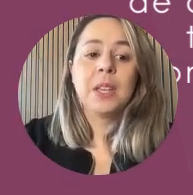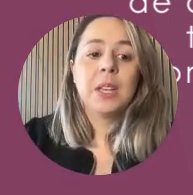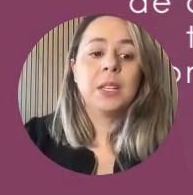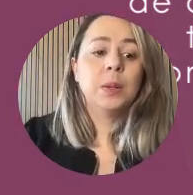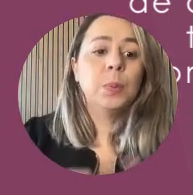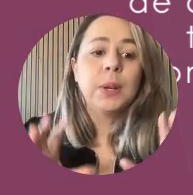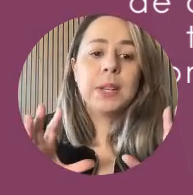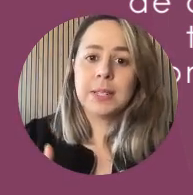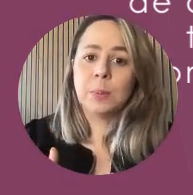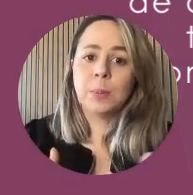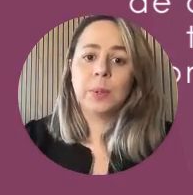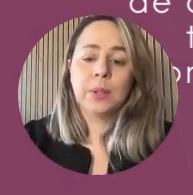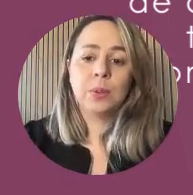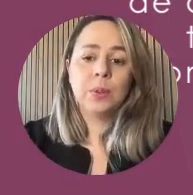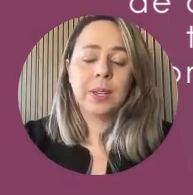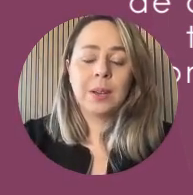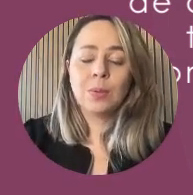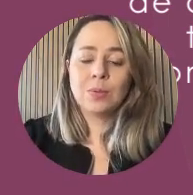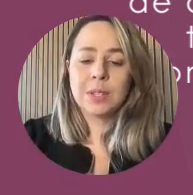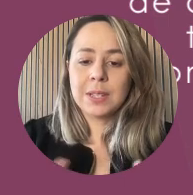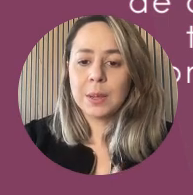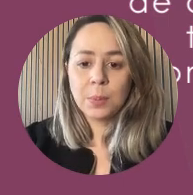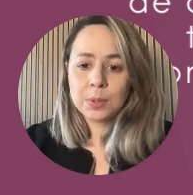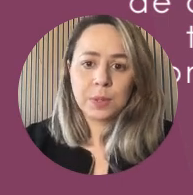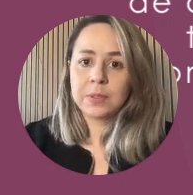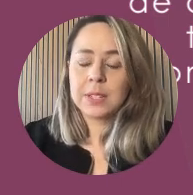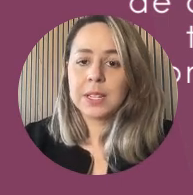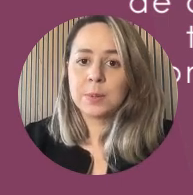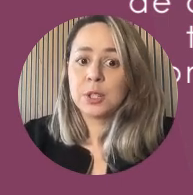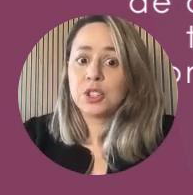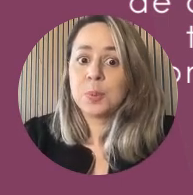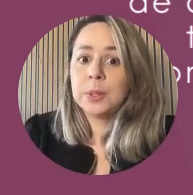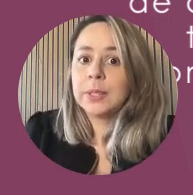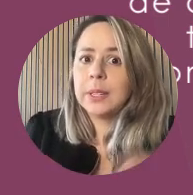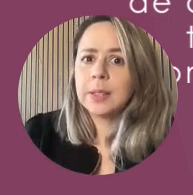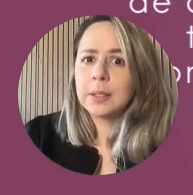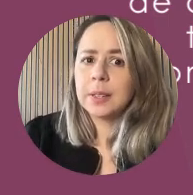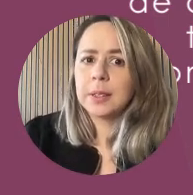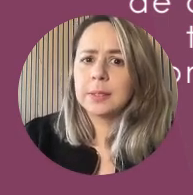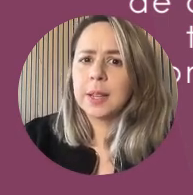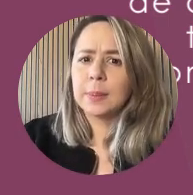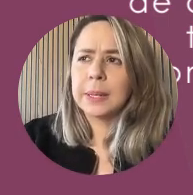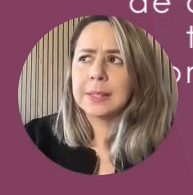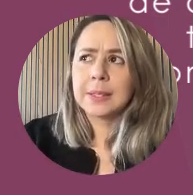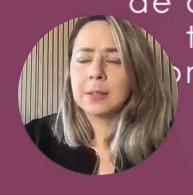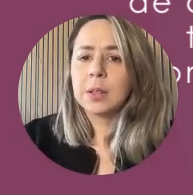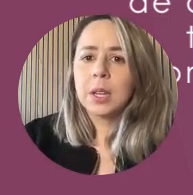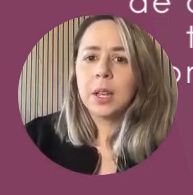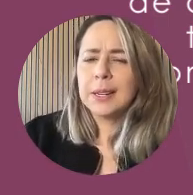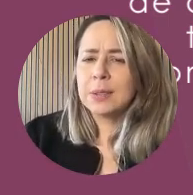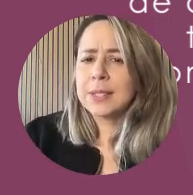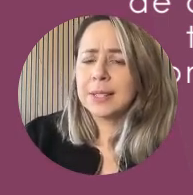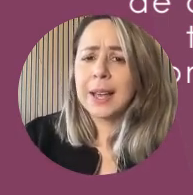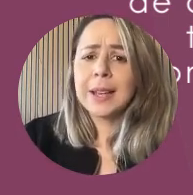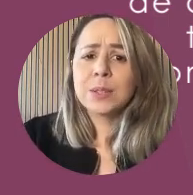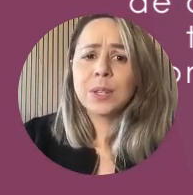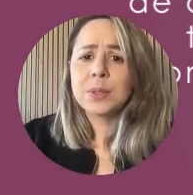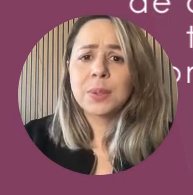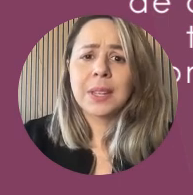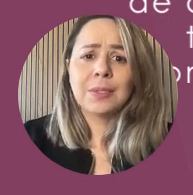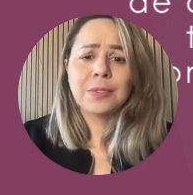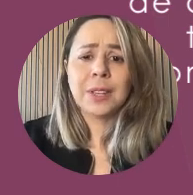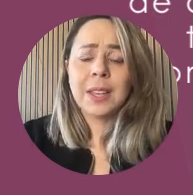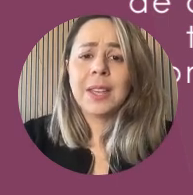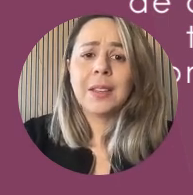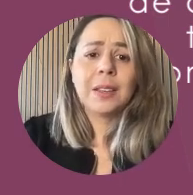tá? Então, por exemplo, eu coloquei alguns exemplos para vocês para a gente poder entender, tá? Mas língua de sinais, o que